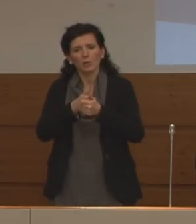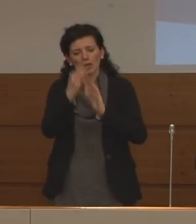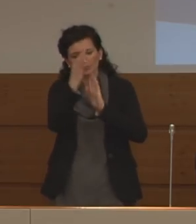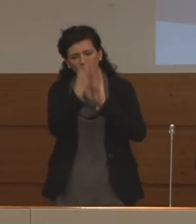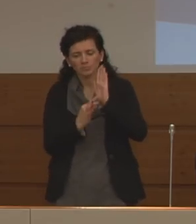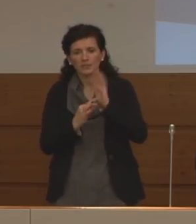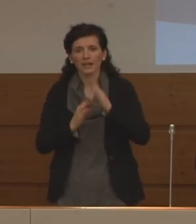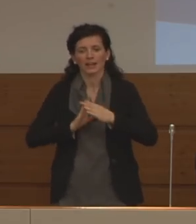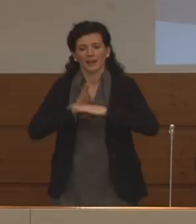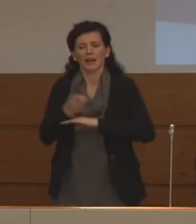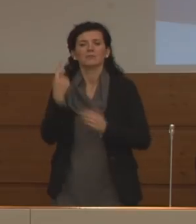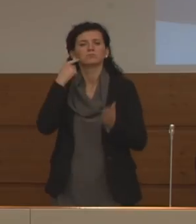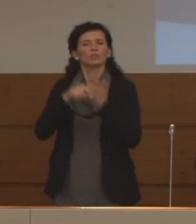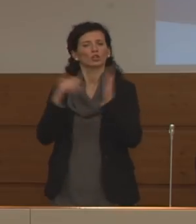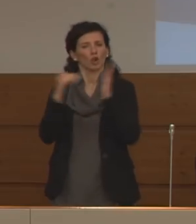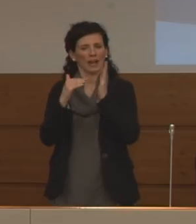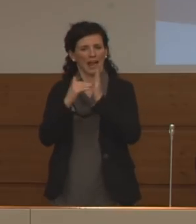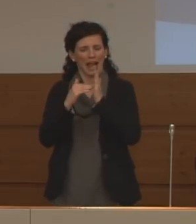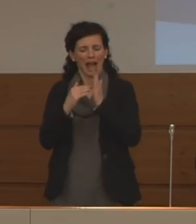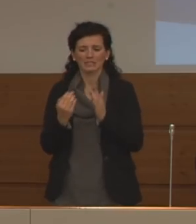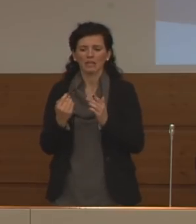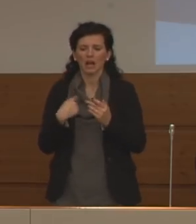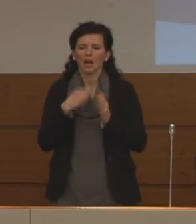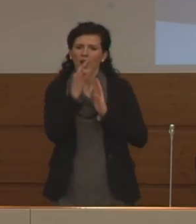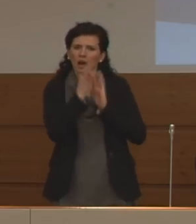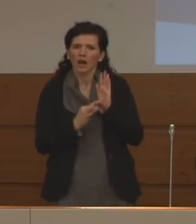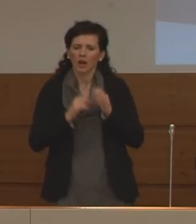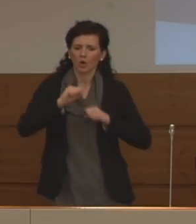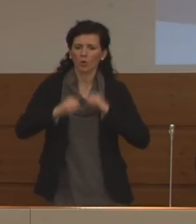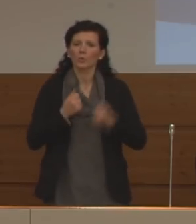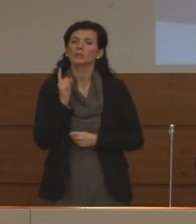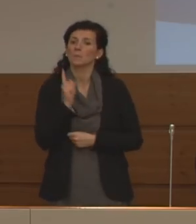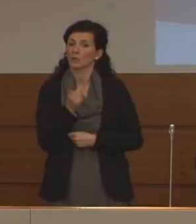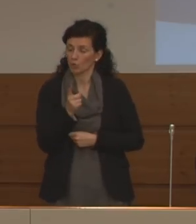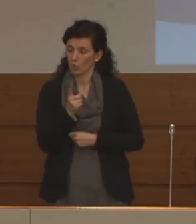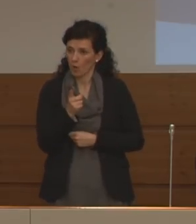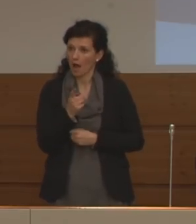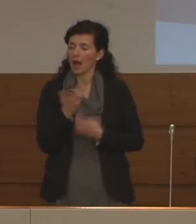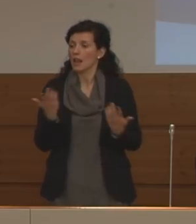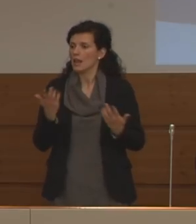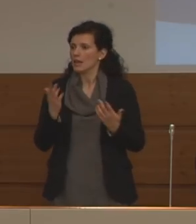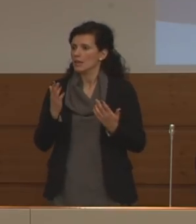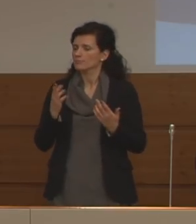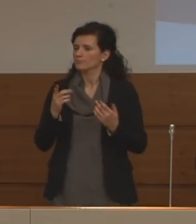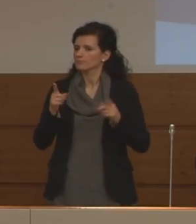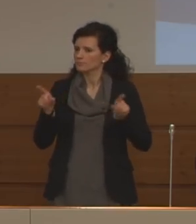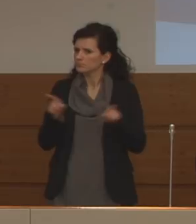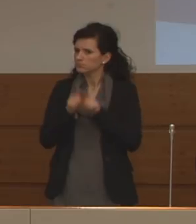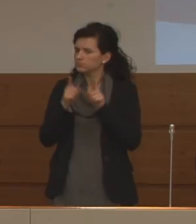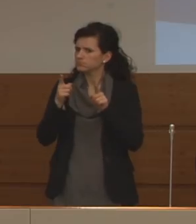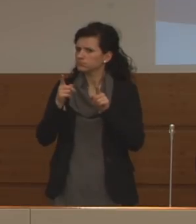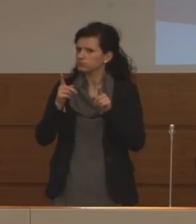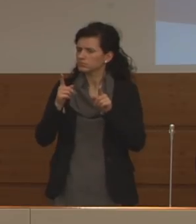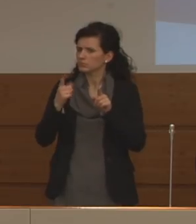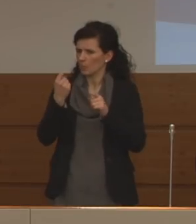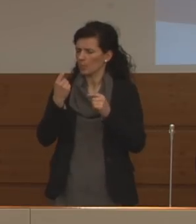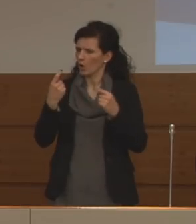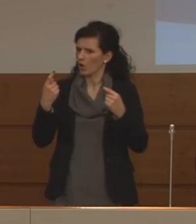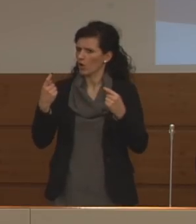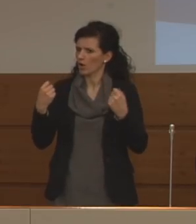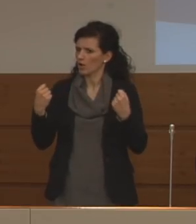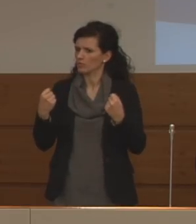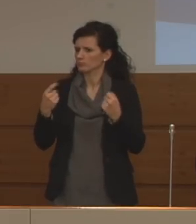che contrasta con le norme essenziali che mi risulta ad oggi il governo abbia segnalato che sono quelli di mantenere la distanza di